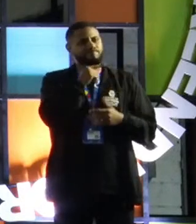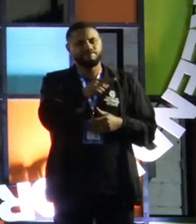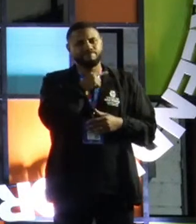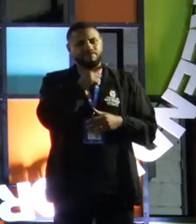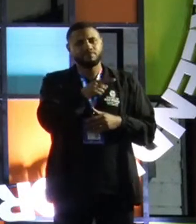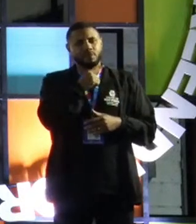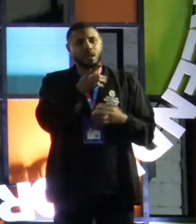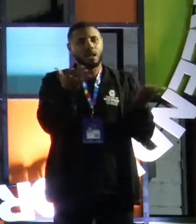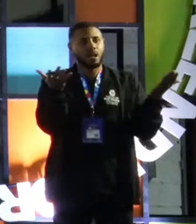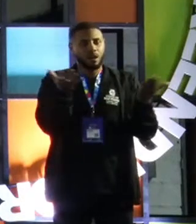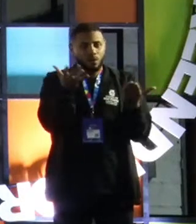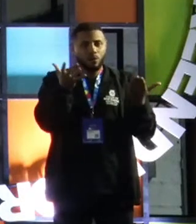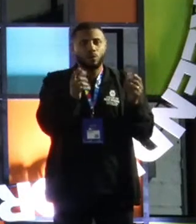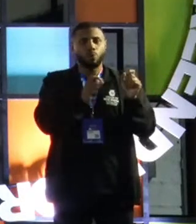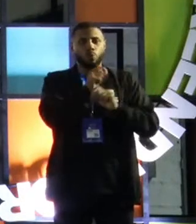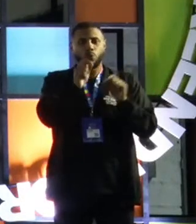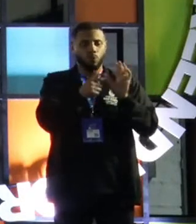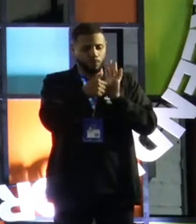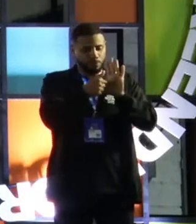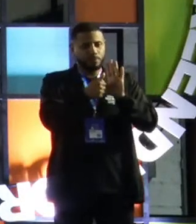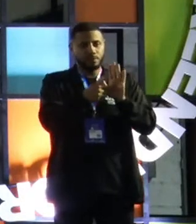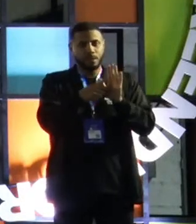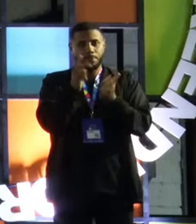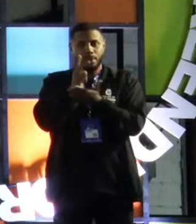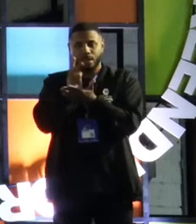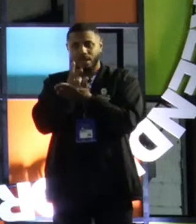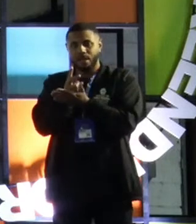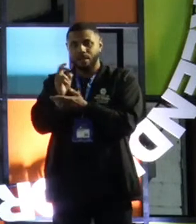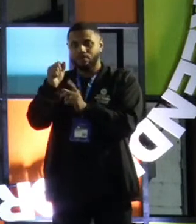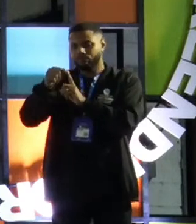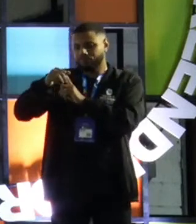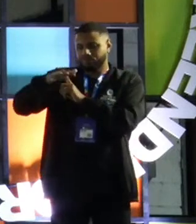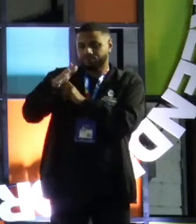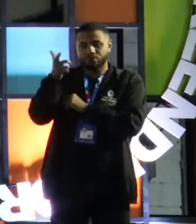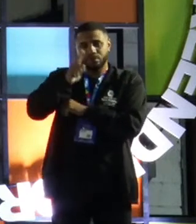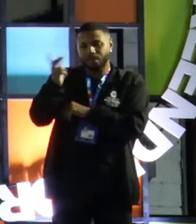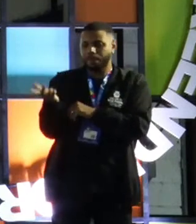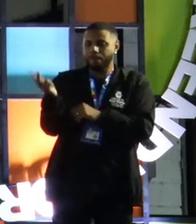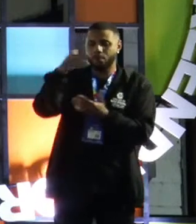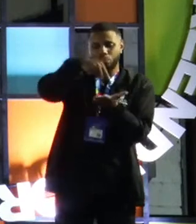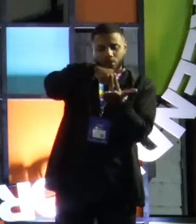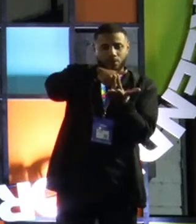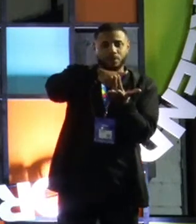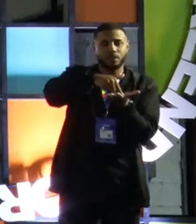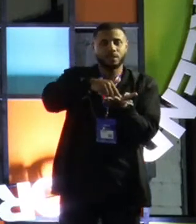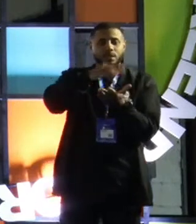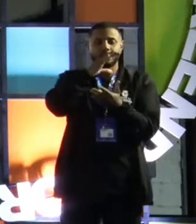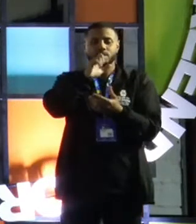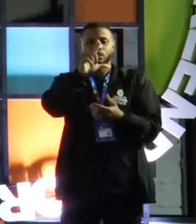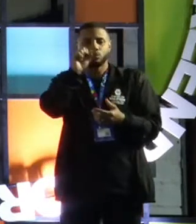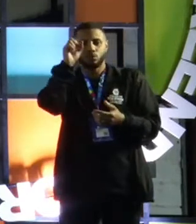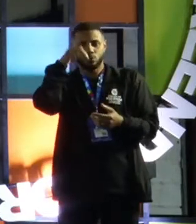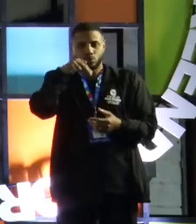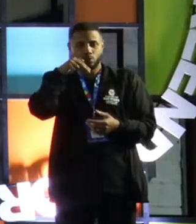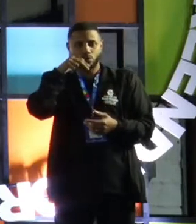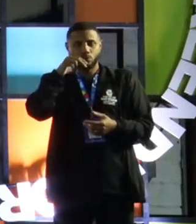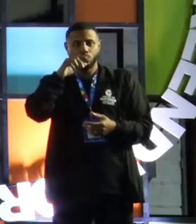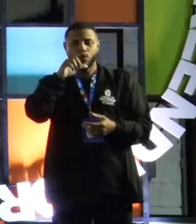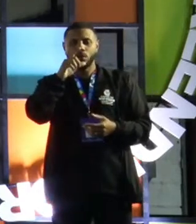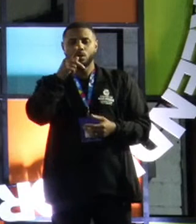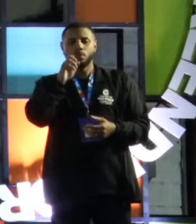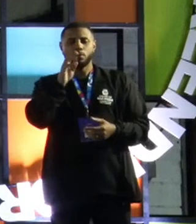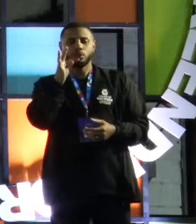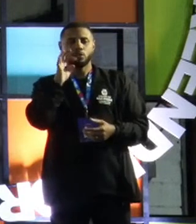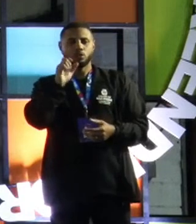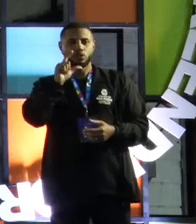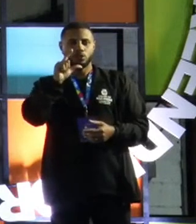está indo, inclusive, trazendo os influenciadores para onde? Para os seus programas. Está lá o Celso Portiolli, está lá o Luciano Huck, trazendo o